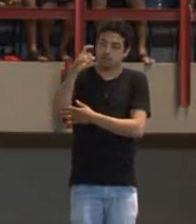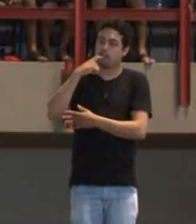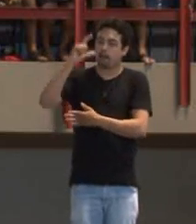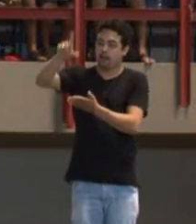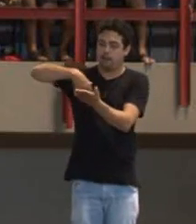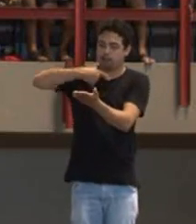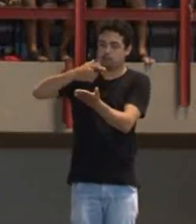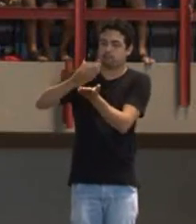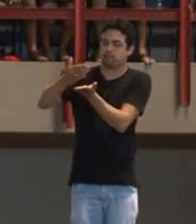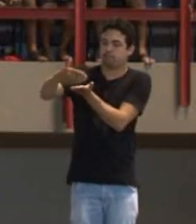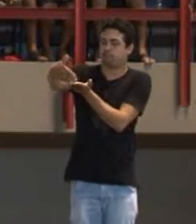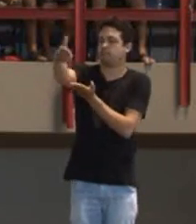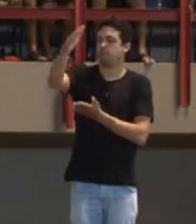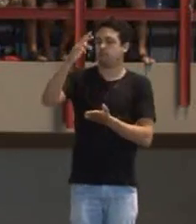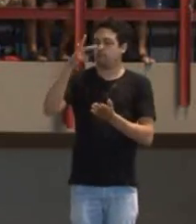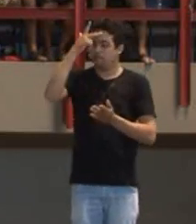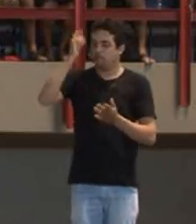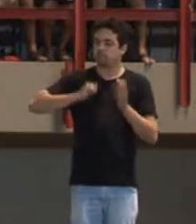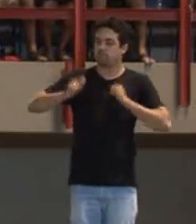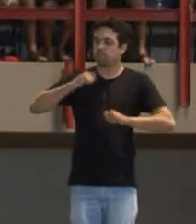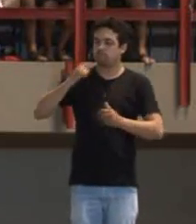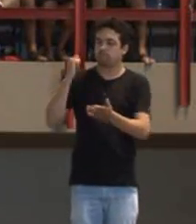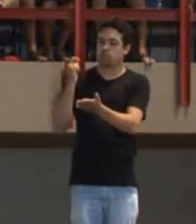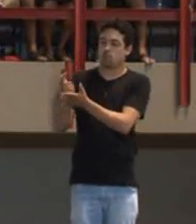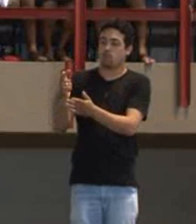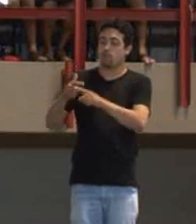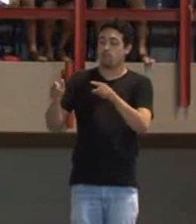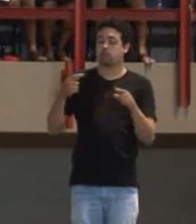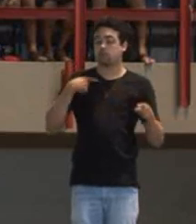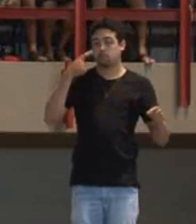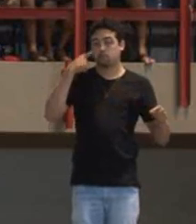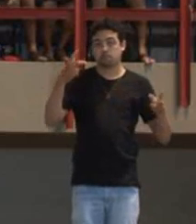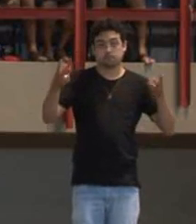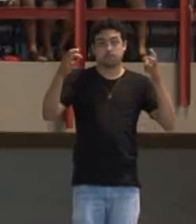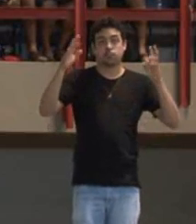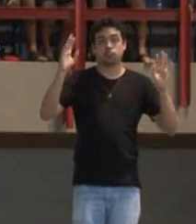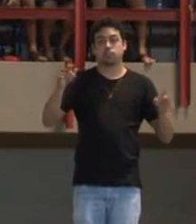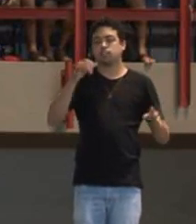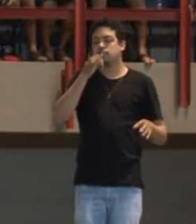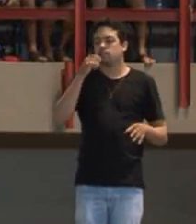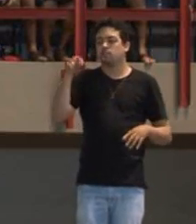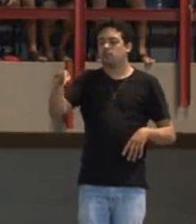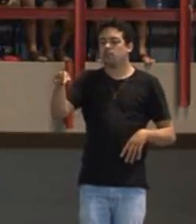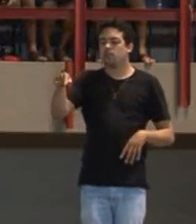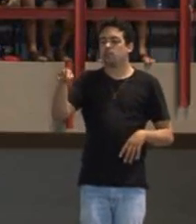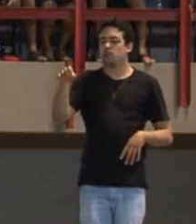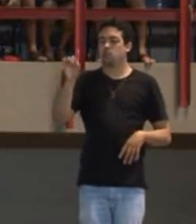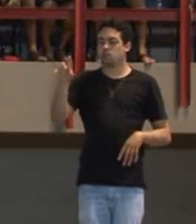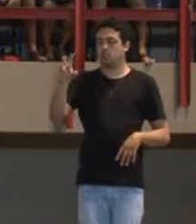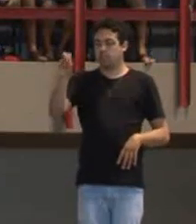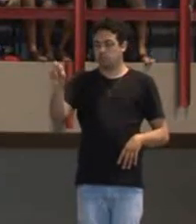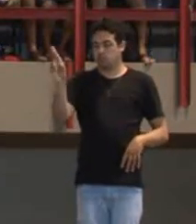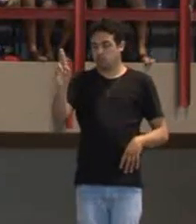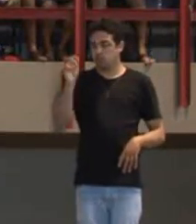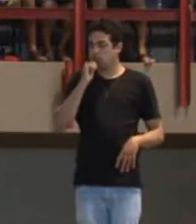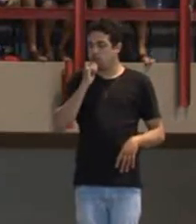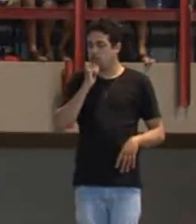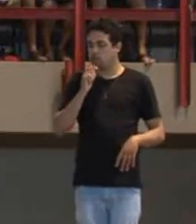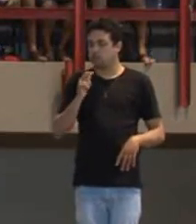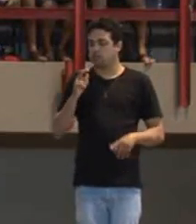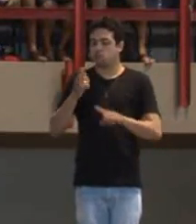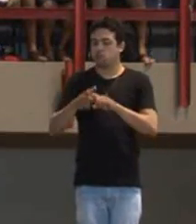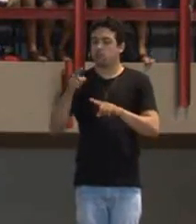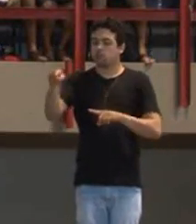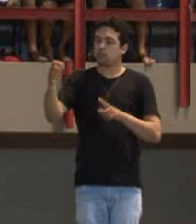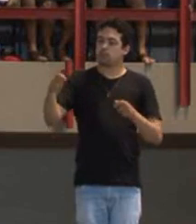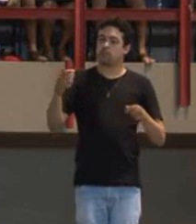cartão. Todo mundo se empolga para comprar. Mas veja bem, o custo do aparelho não é 50 reais. Porque ele não vai